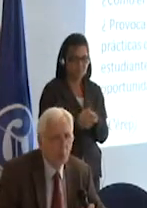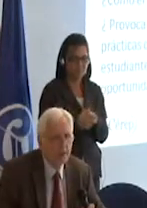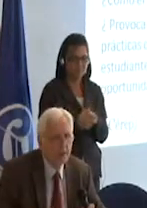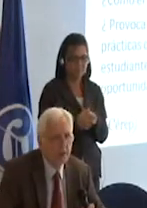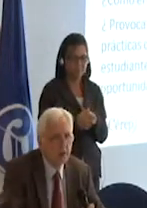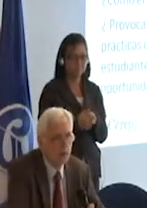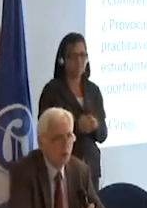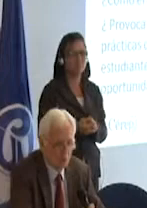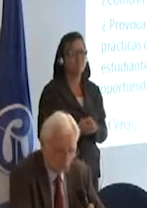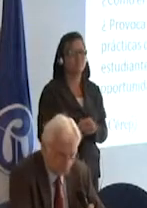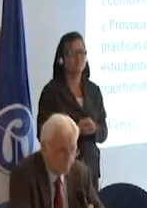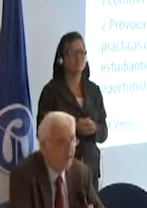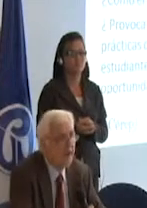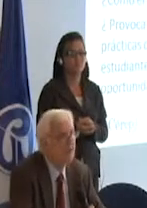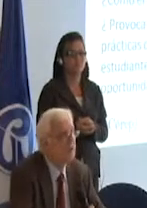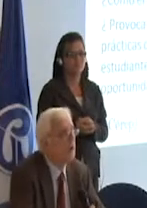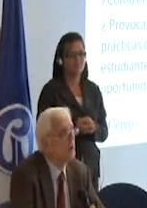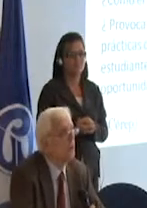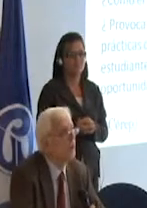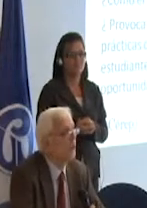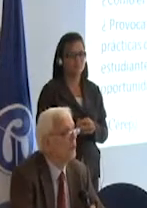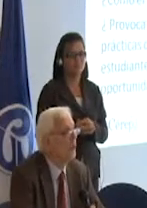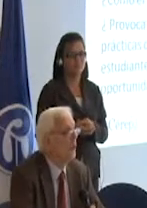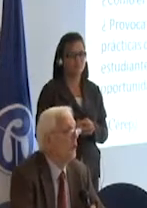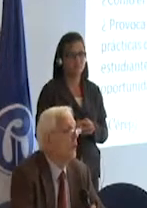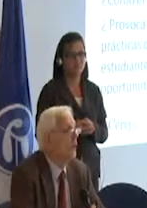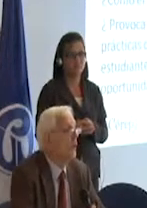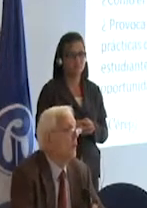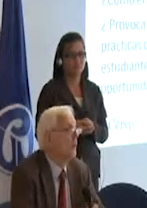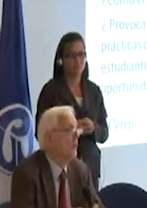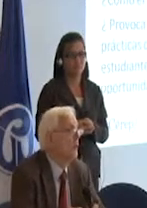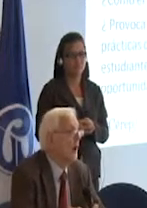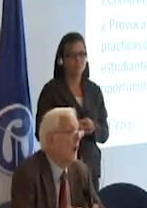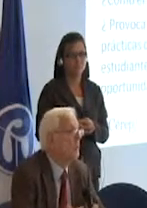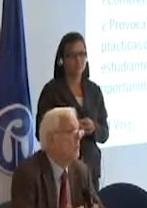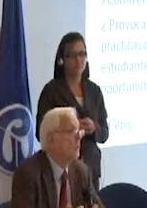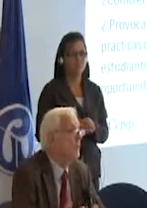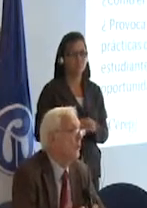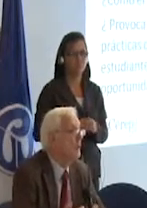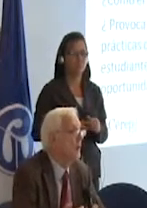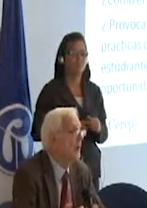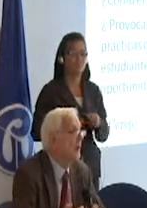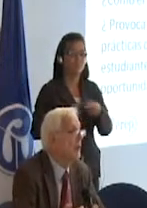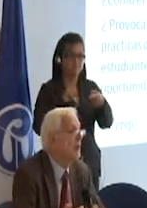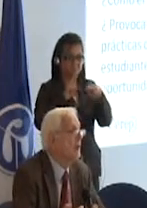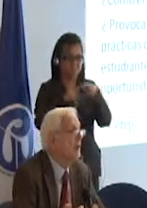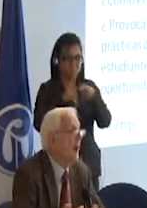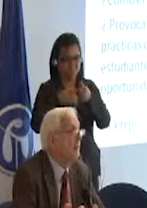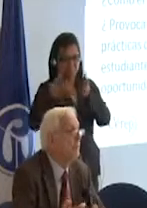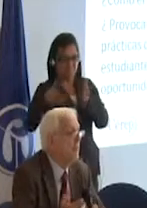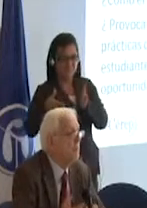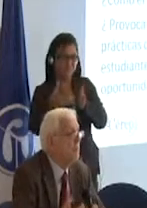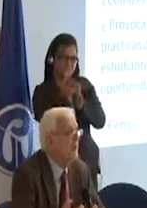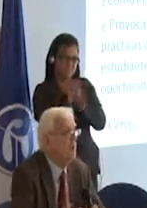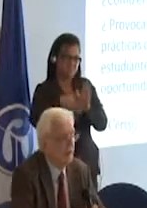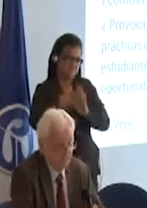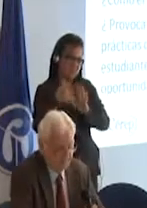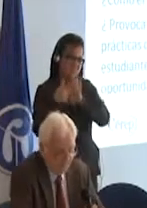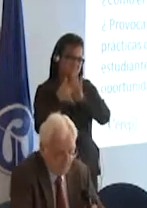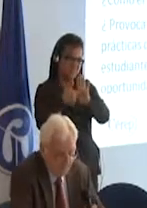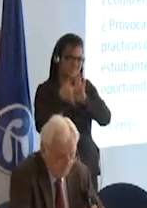un premier temps, je présenterai donc le cadre de référence qui m'a